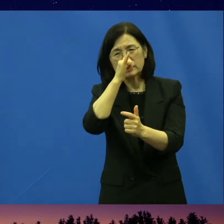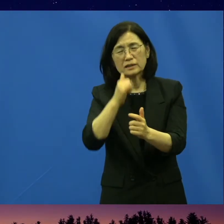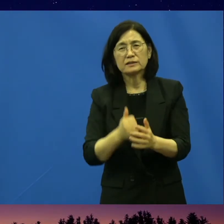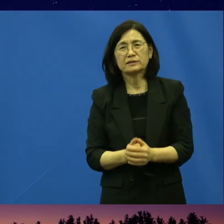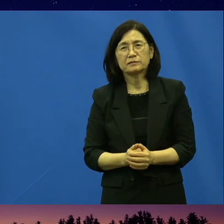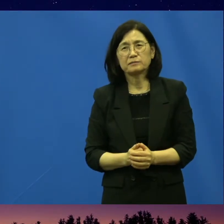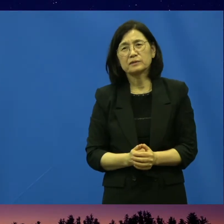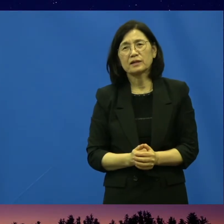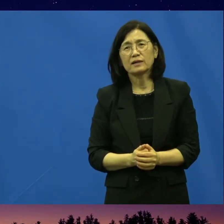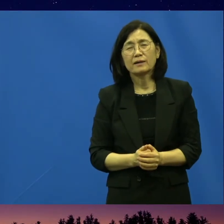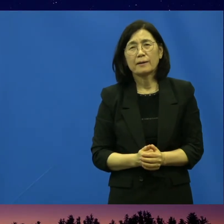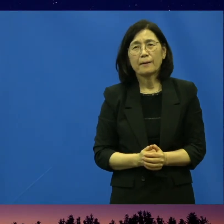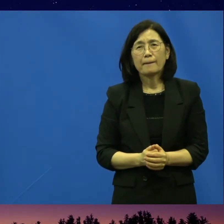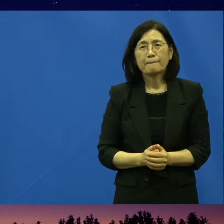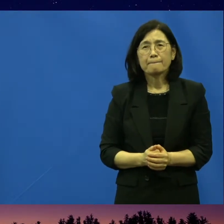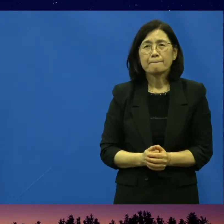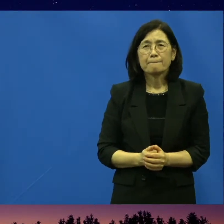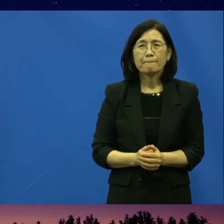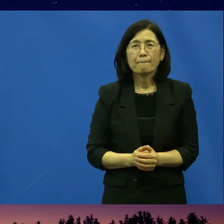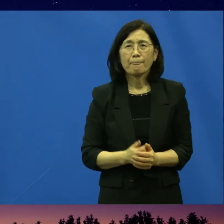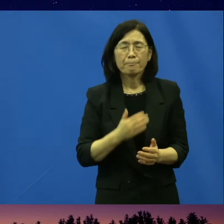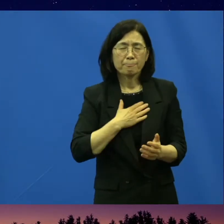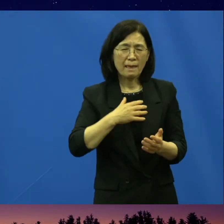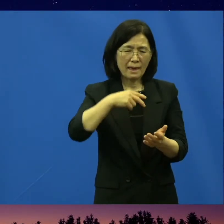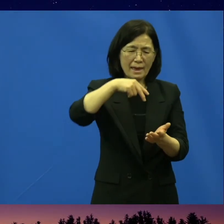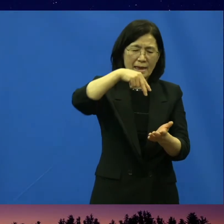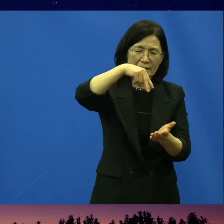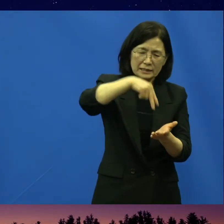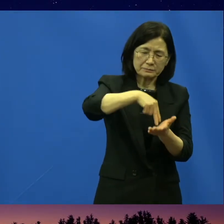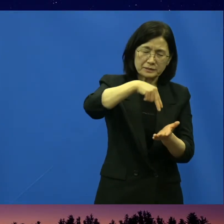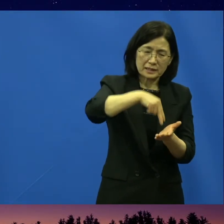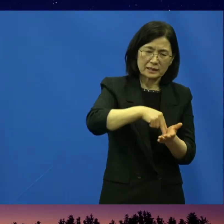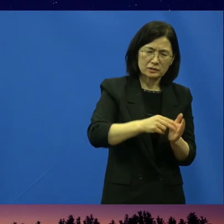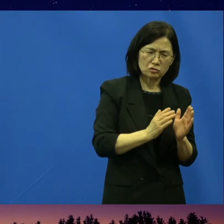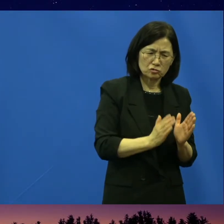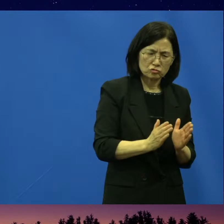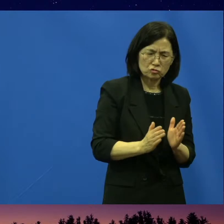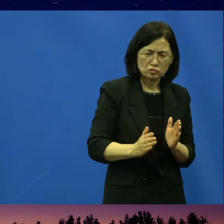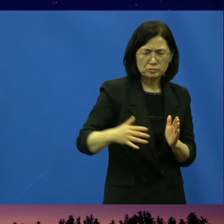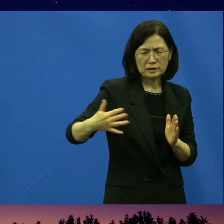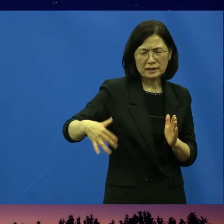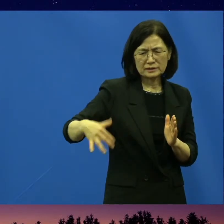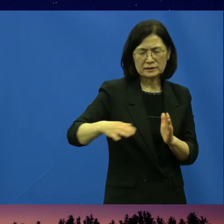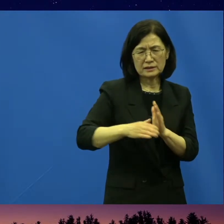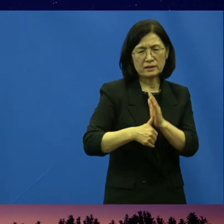종종요, 우리의 편에서 준비가 되지 않았을 때가 많아요.